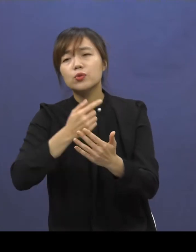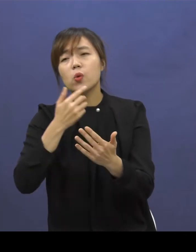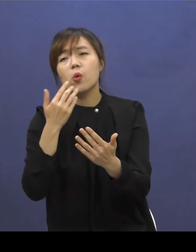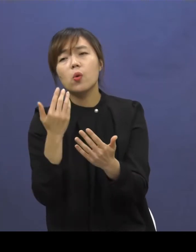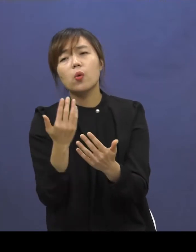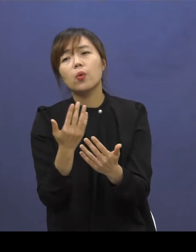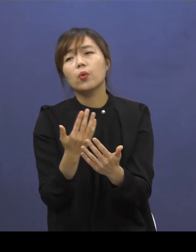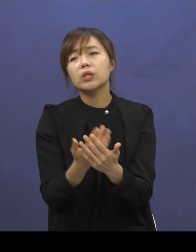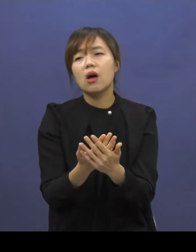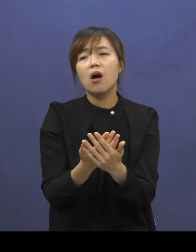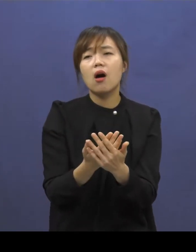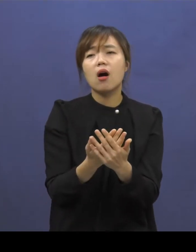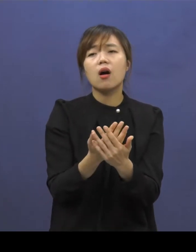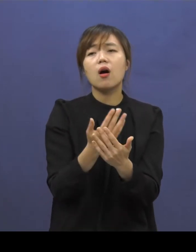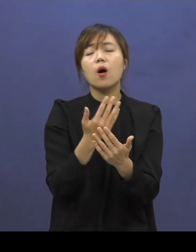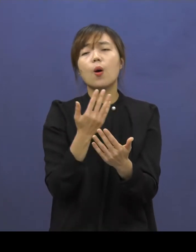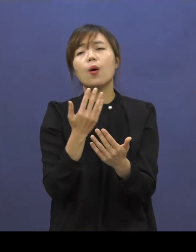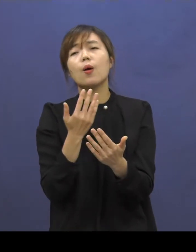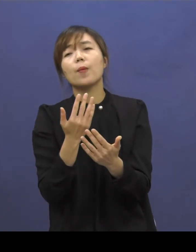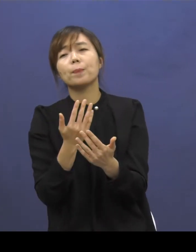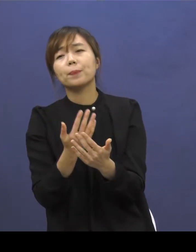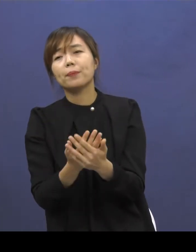임하소서.